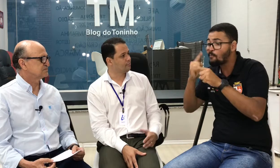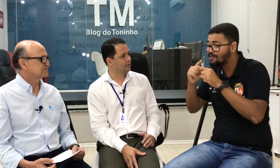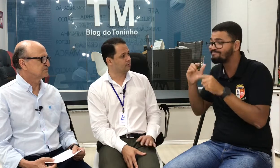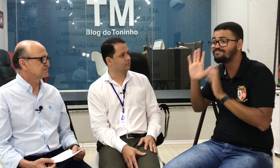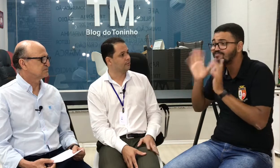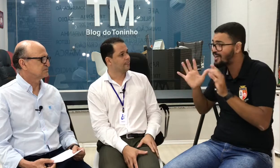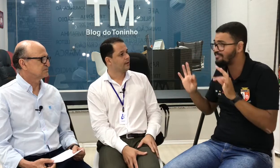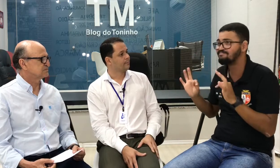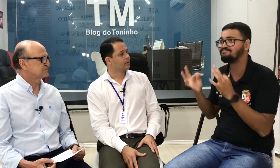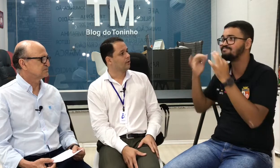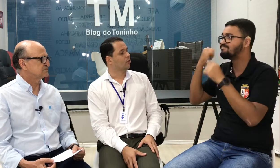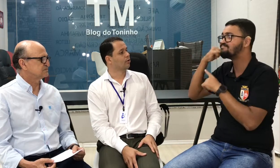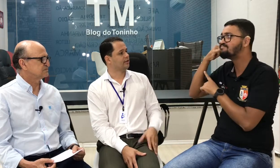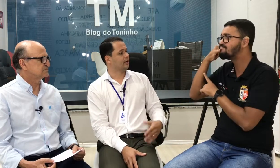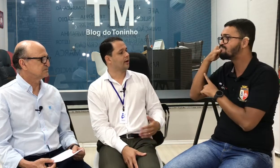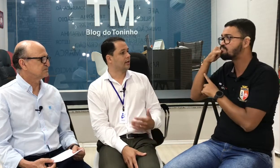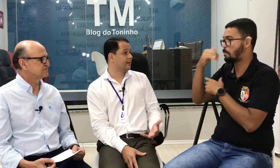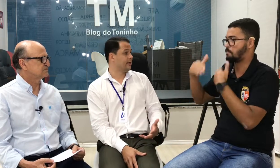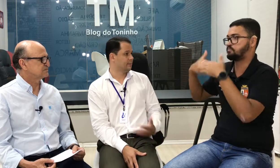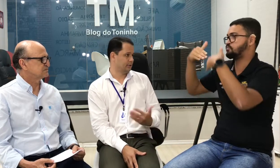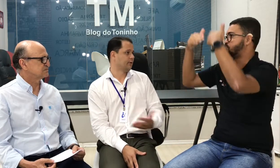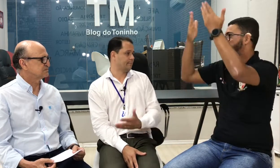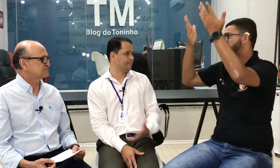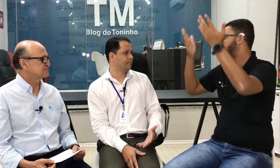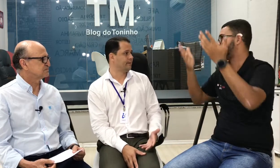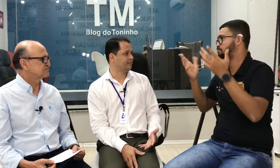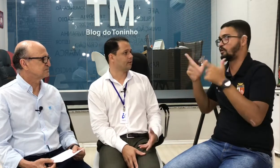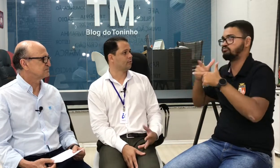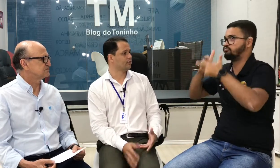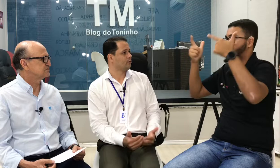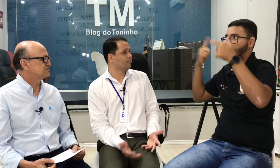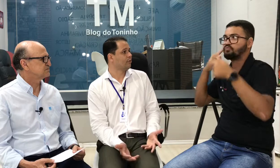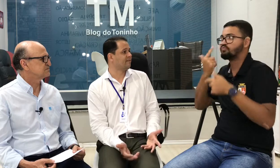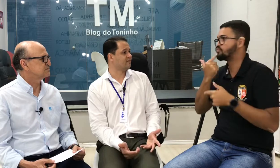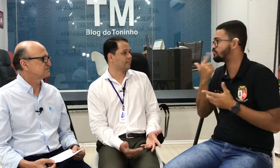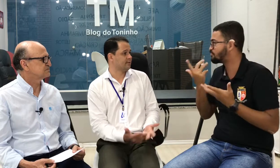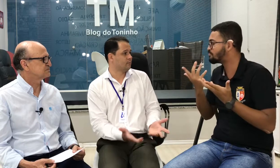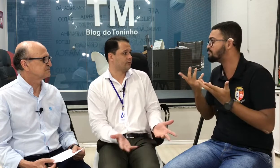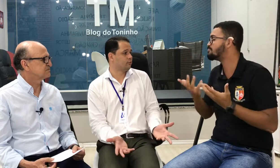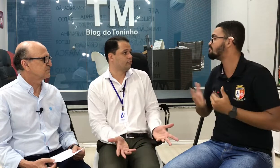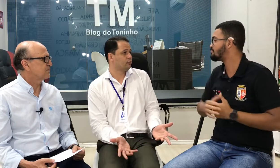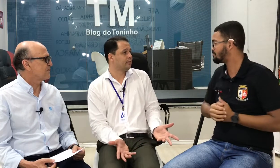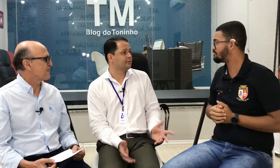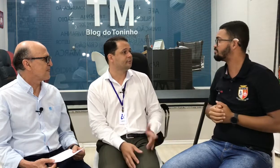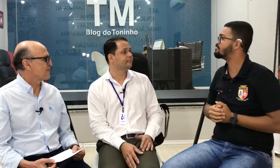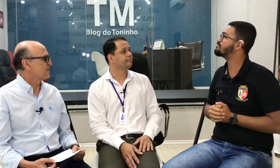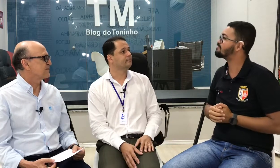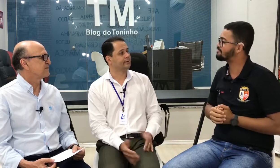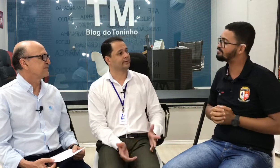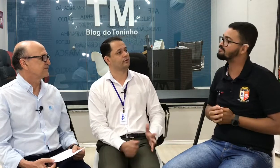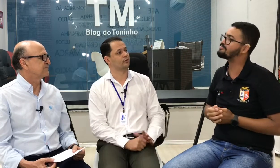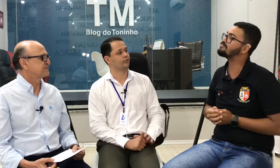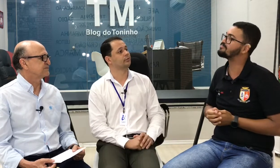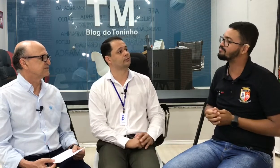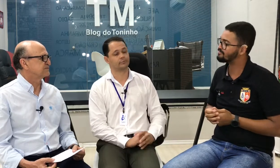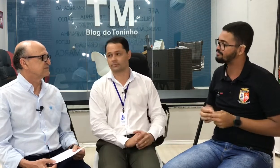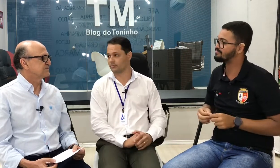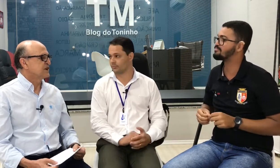sentimento. Hoje a livraria, por exemplo, que é uma empresa de tecnologia, ela conseguiu levar informação para surdos de todo o Brasil, pela tecnologia.